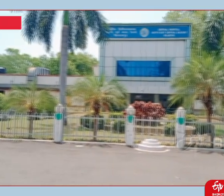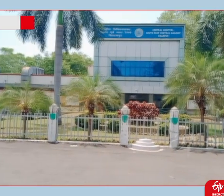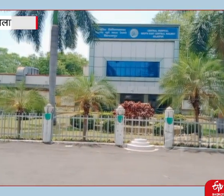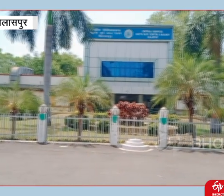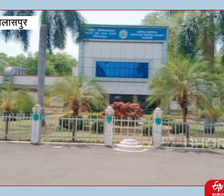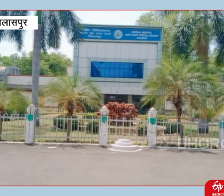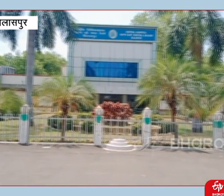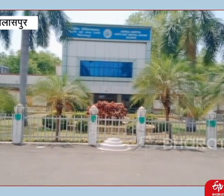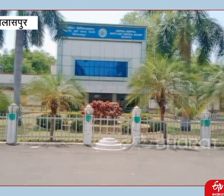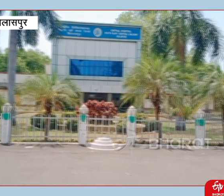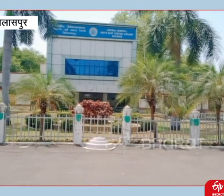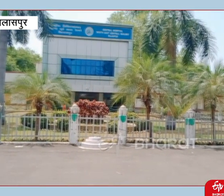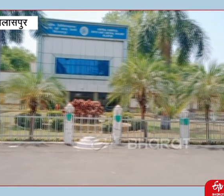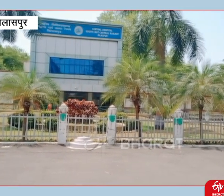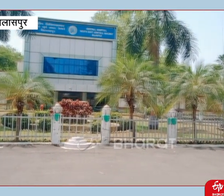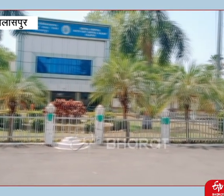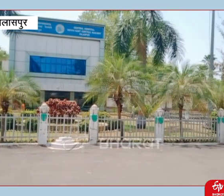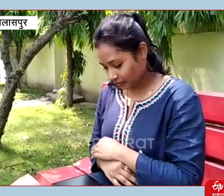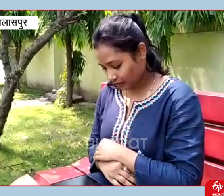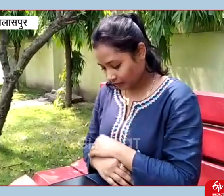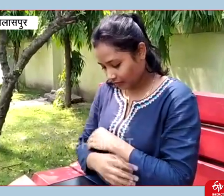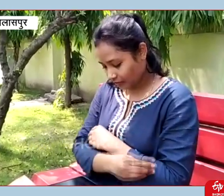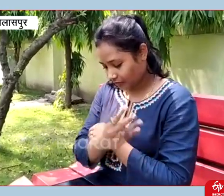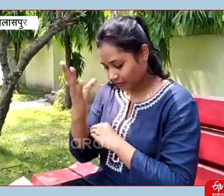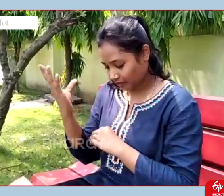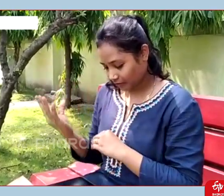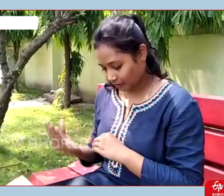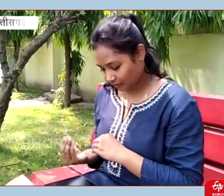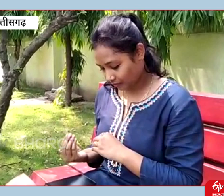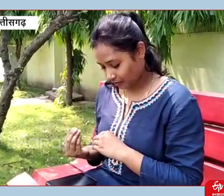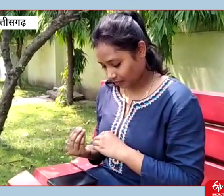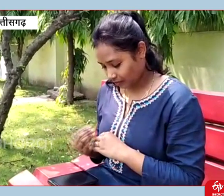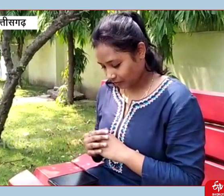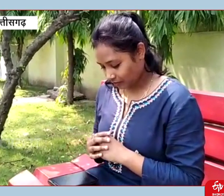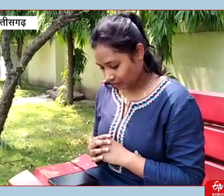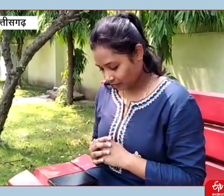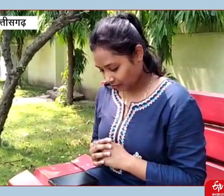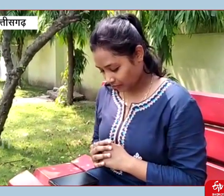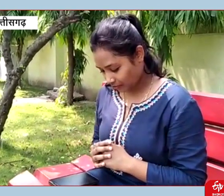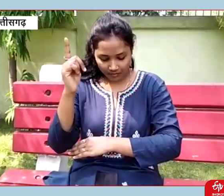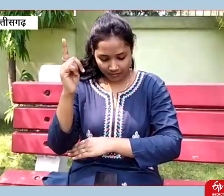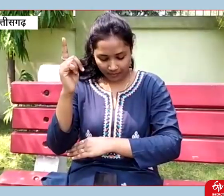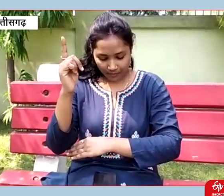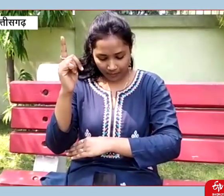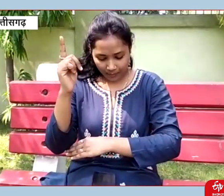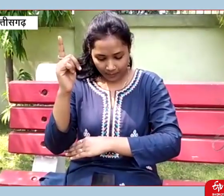बिलासपूर के किंद्रे रेलवे अस्पताल में पदस्थ नर्सस्वाती भीमगज ने सेवा की अनूठी मिशाल पेश की है मुगबदीर मरीजों की